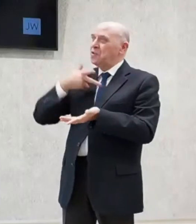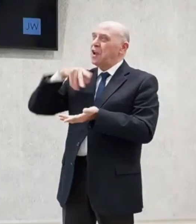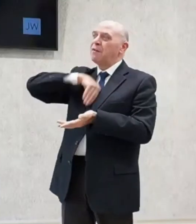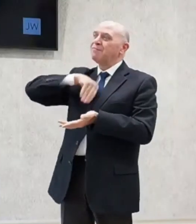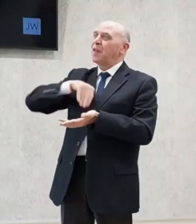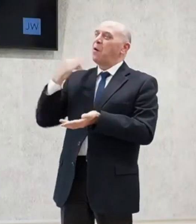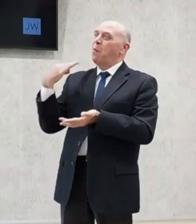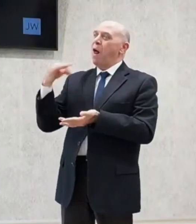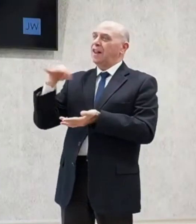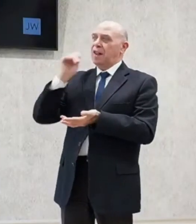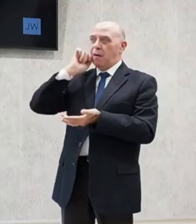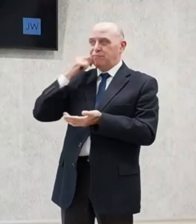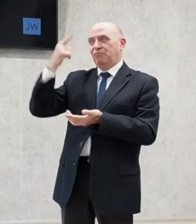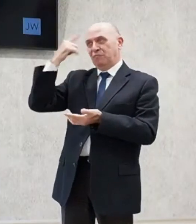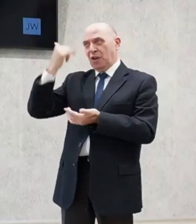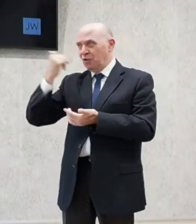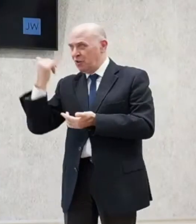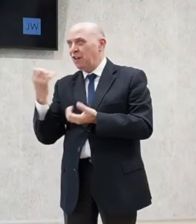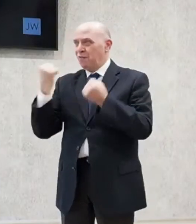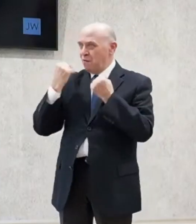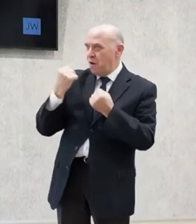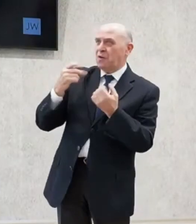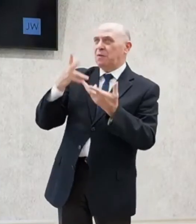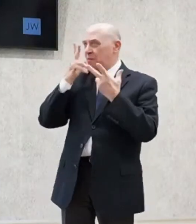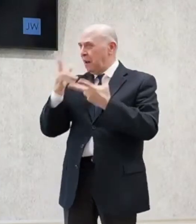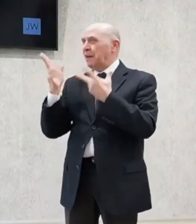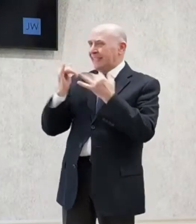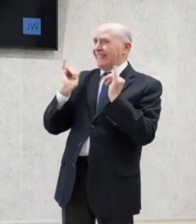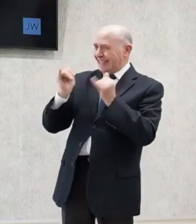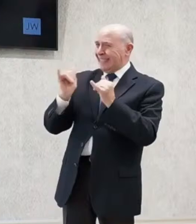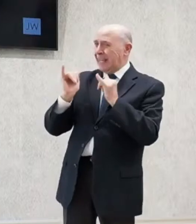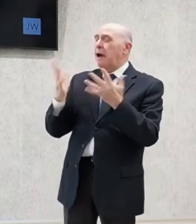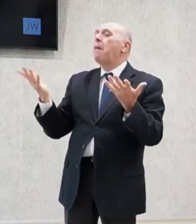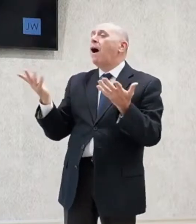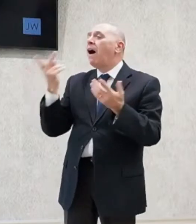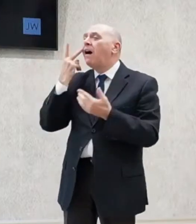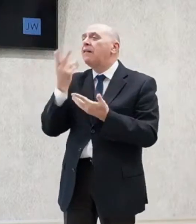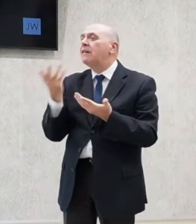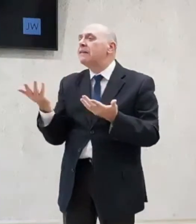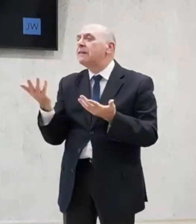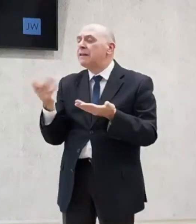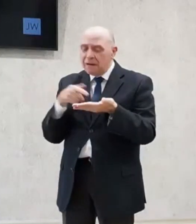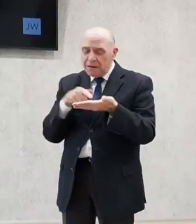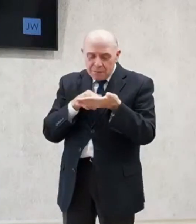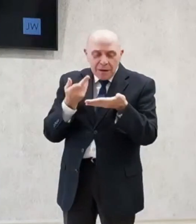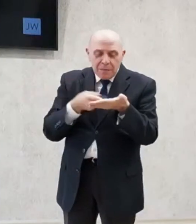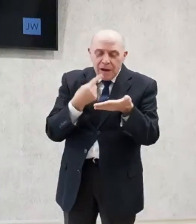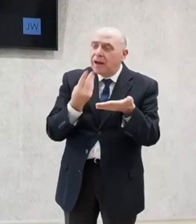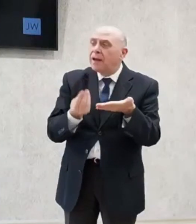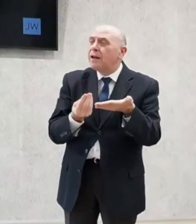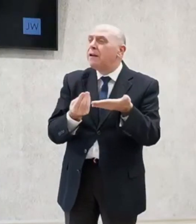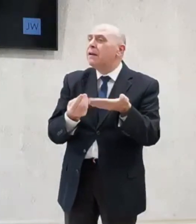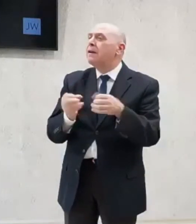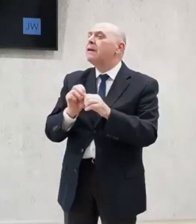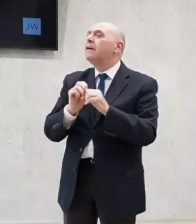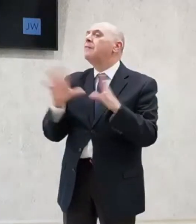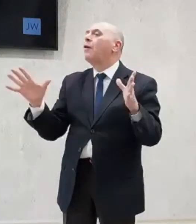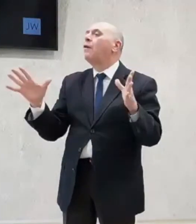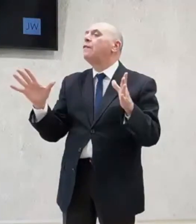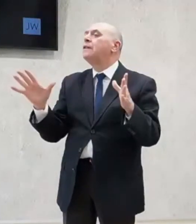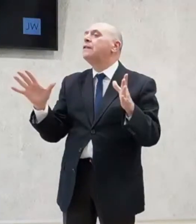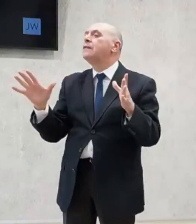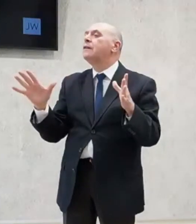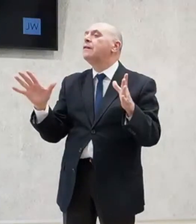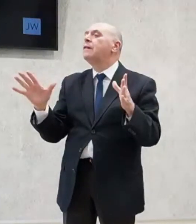particolari un'intelligenza unica Purtroppo però dice il versetto se lo rileggiamo non possiamo sfuggire